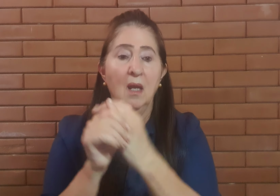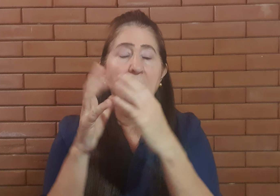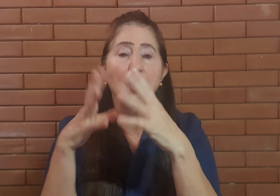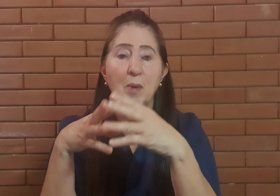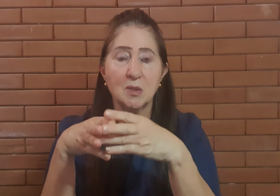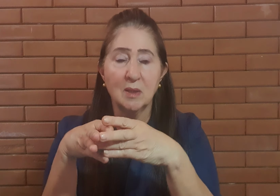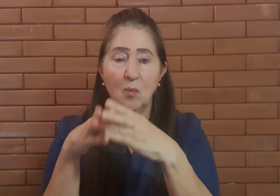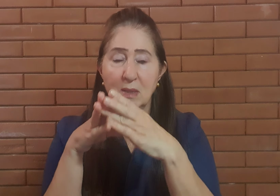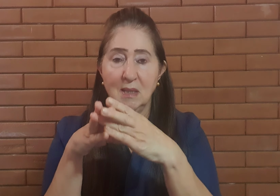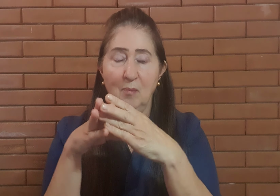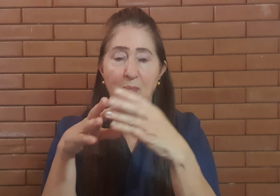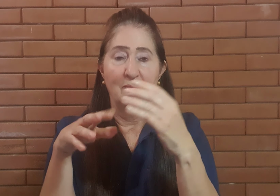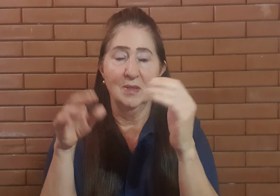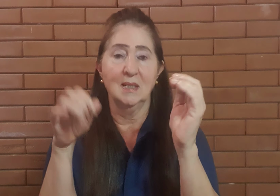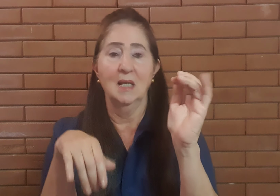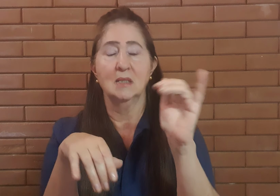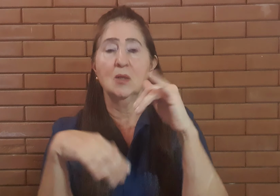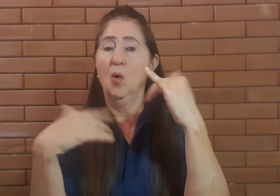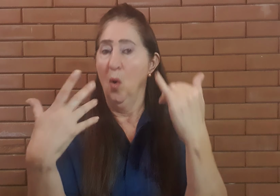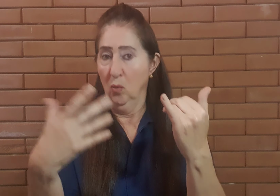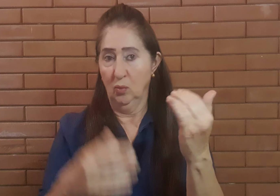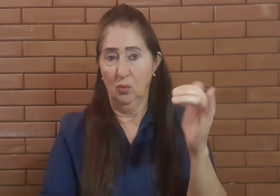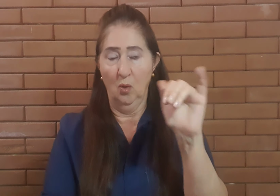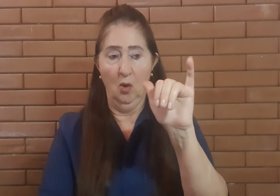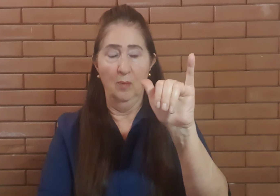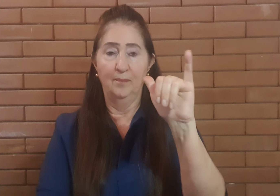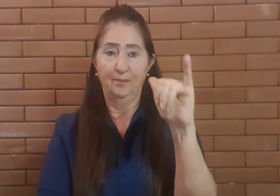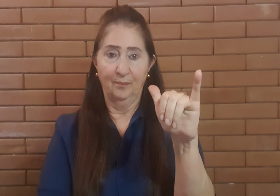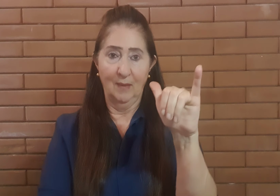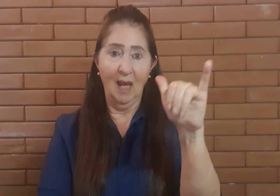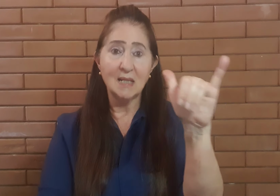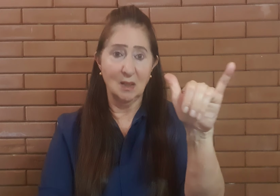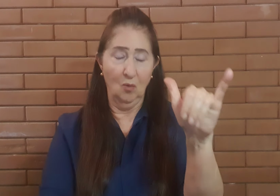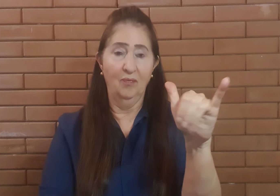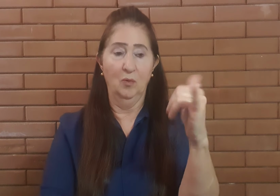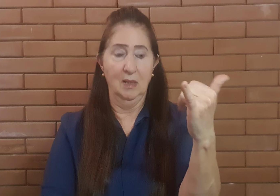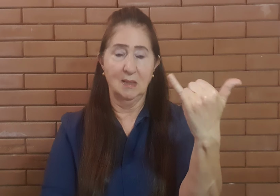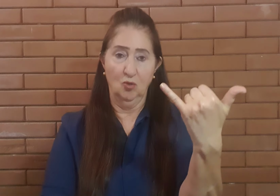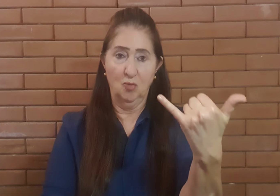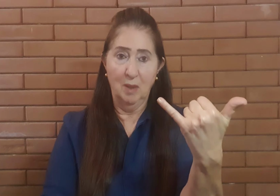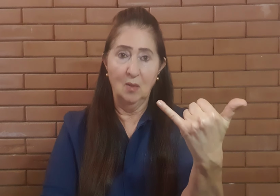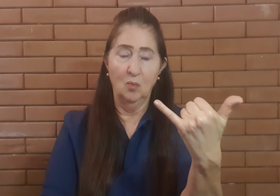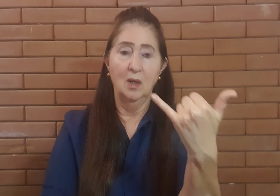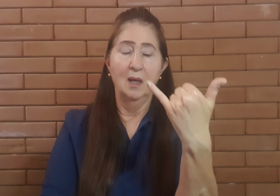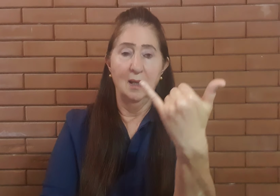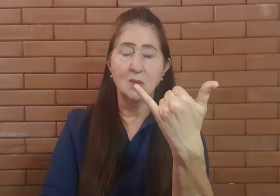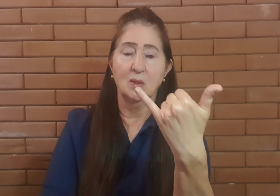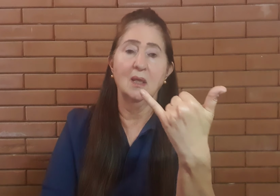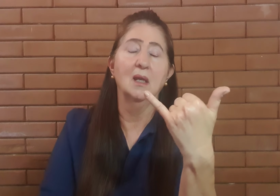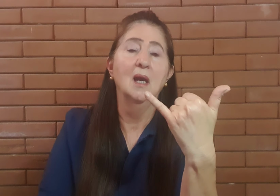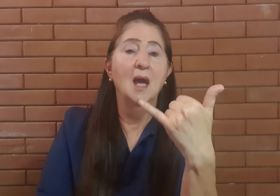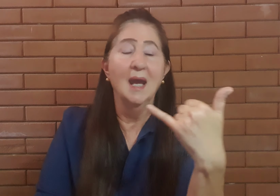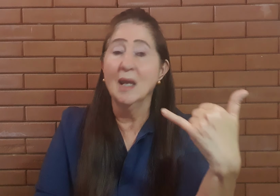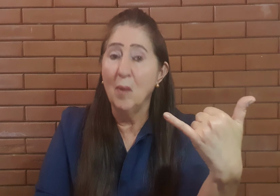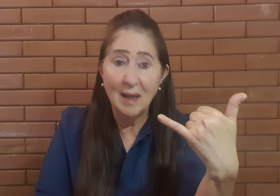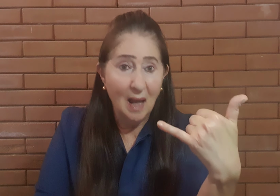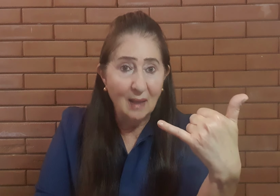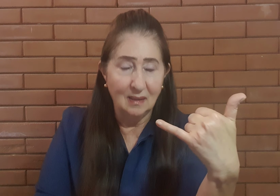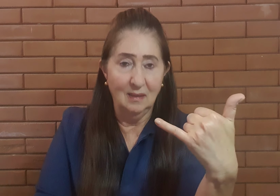Então, eu posso dar um exemplo para vocês, outro, ó. Essa configuração de mão, isso aqui, não é nada,